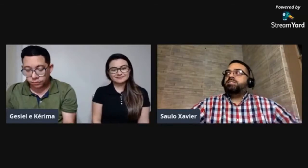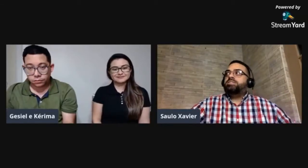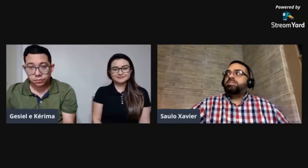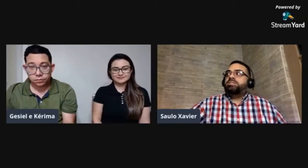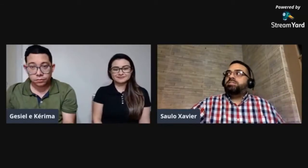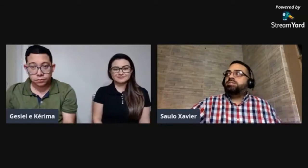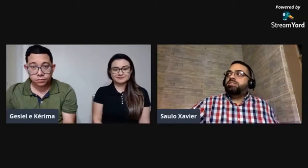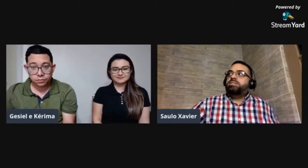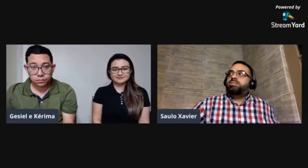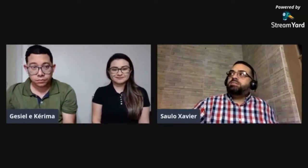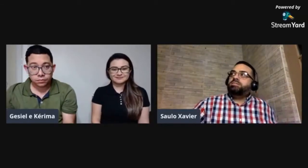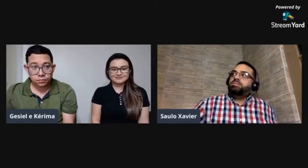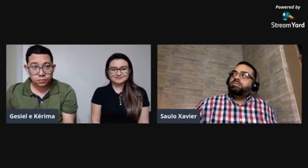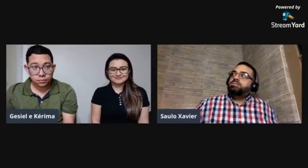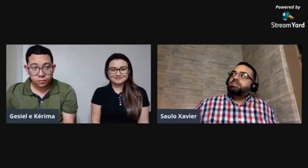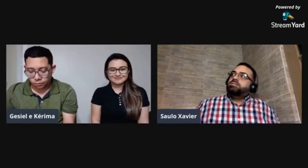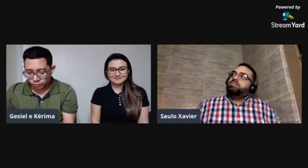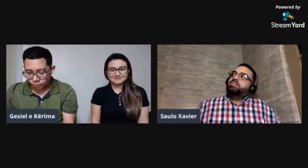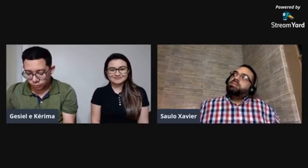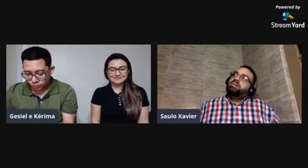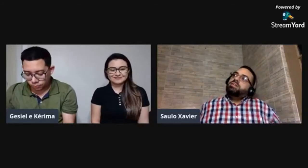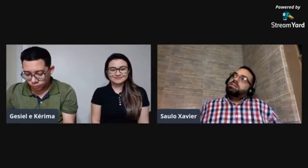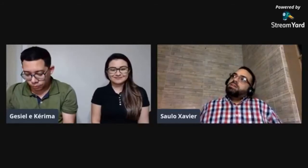Aqueles assim